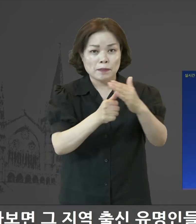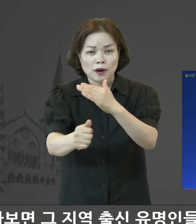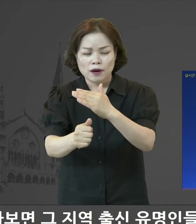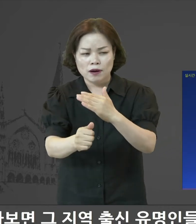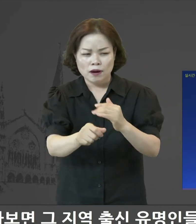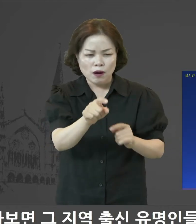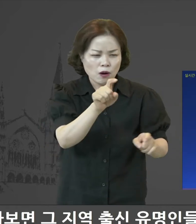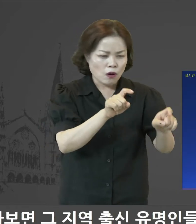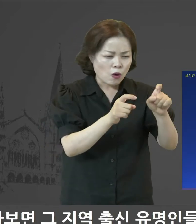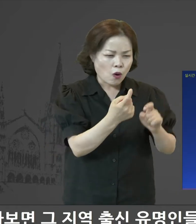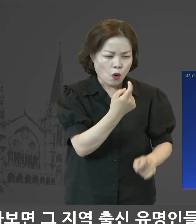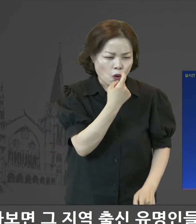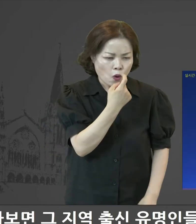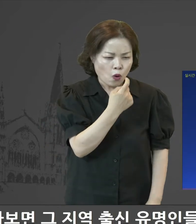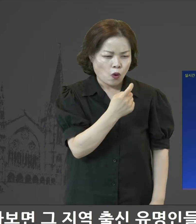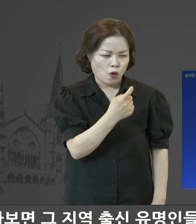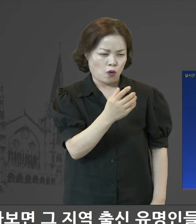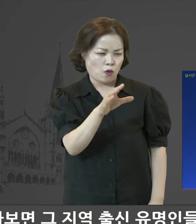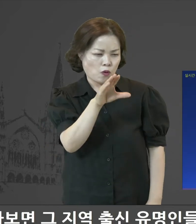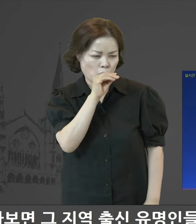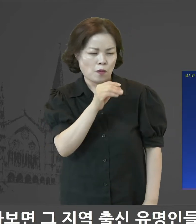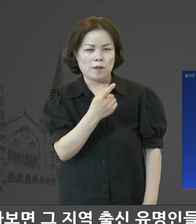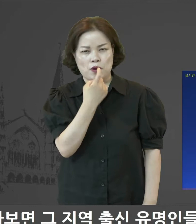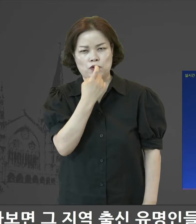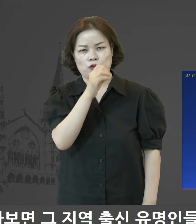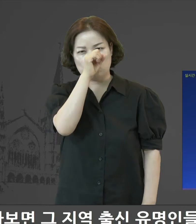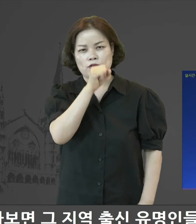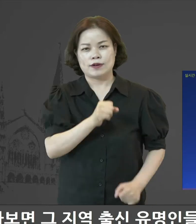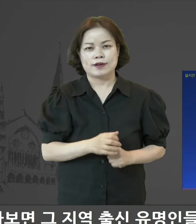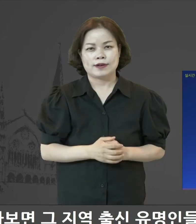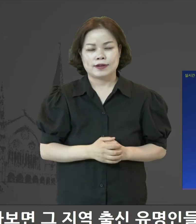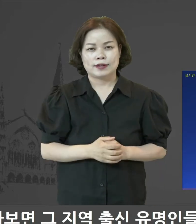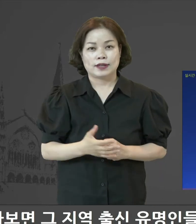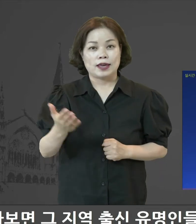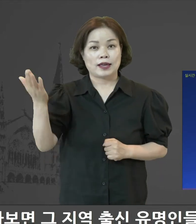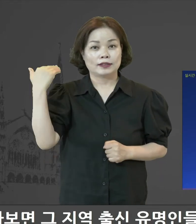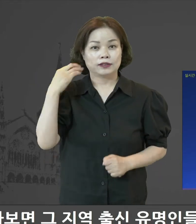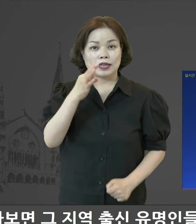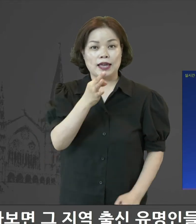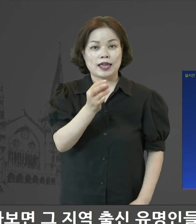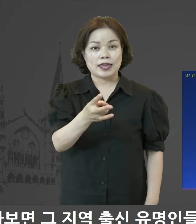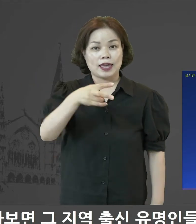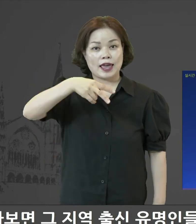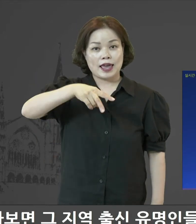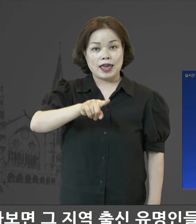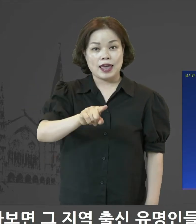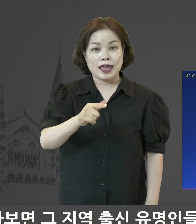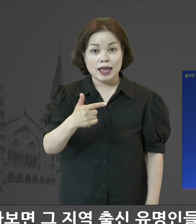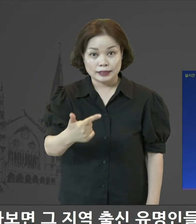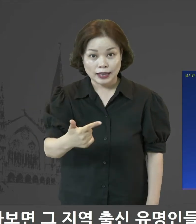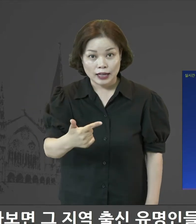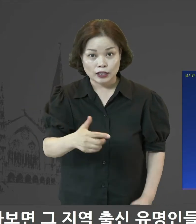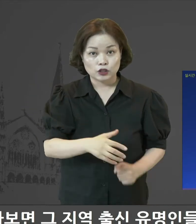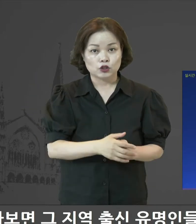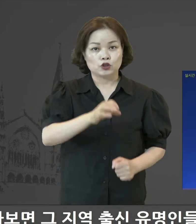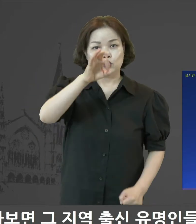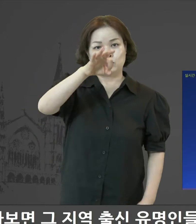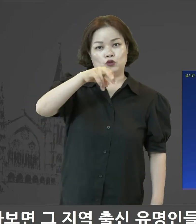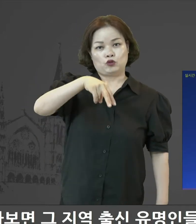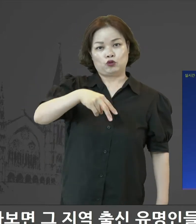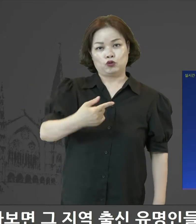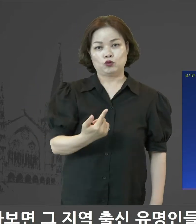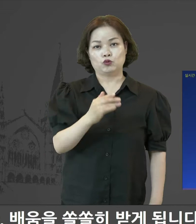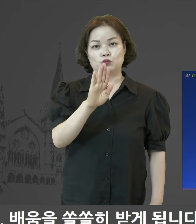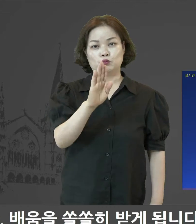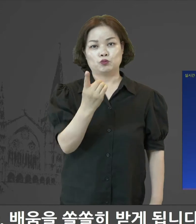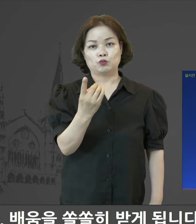배움을 쏠쏠하게 갖게 됩니다. 언젠가 예산에 갔다가 거기 윤봉길 의사 기념관이 있더라고요.